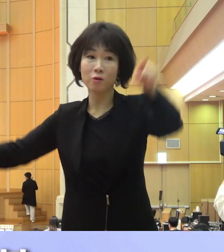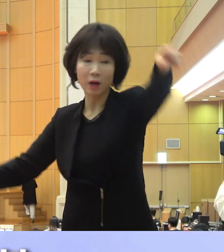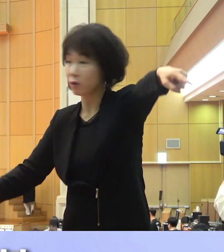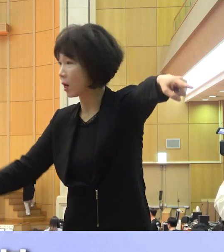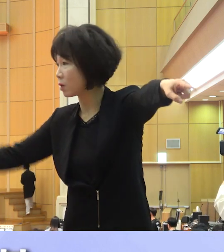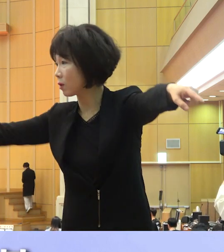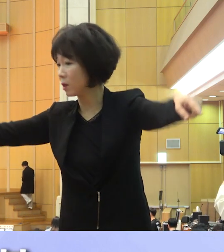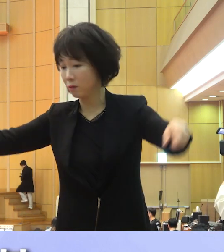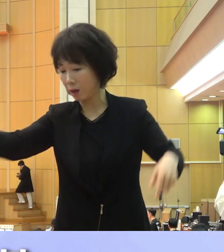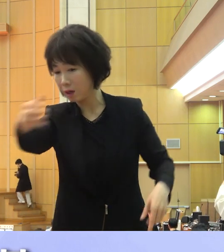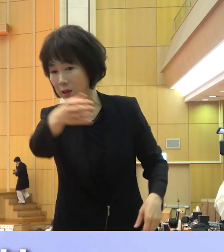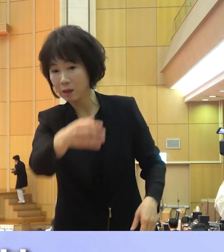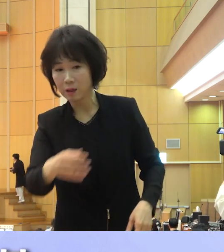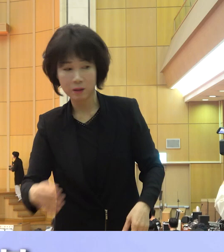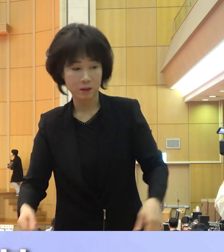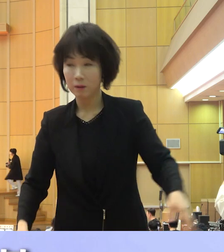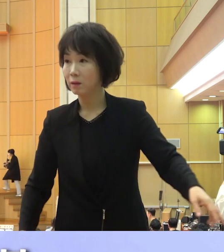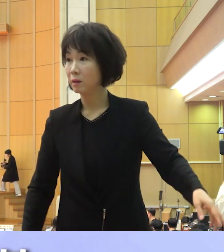나는